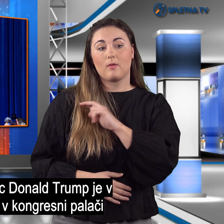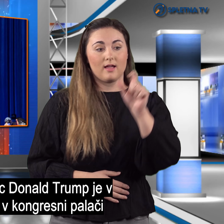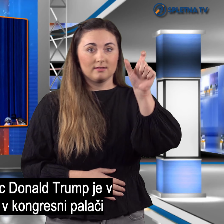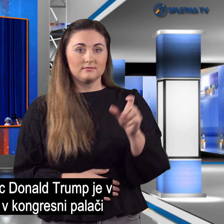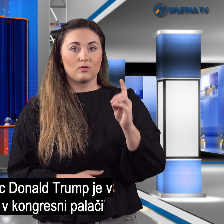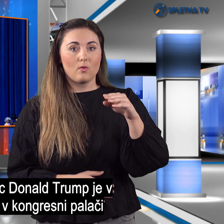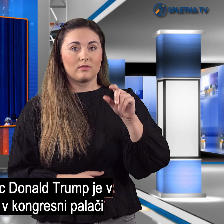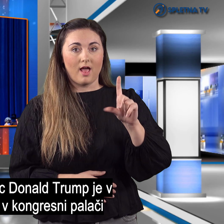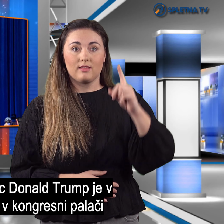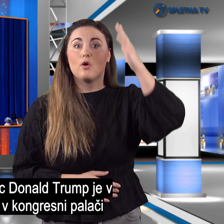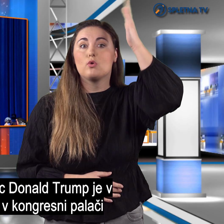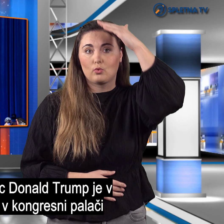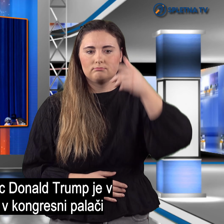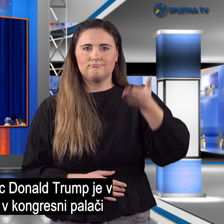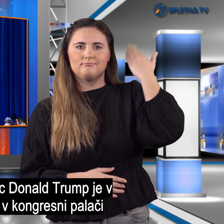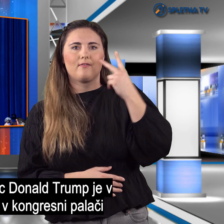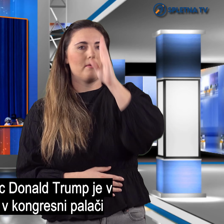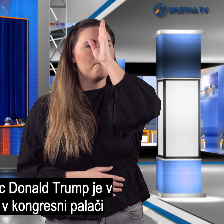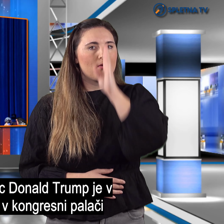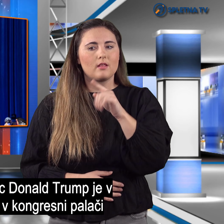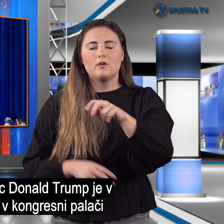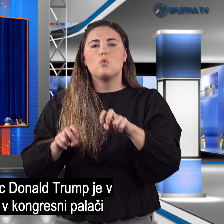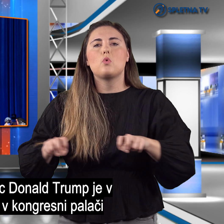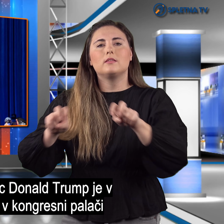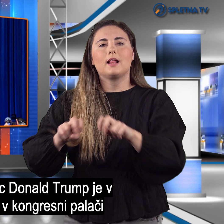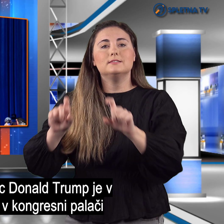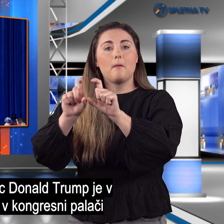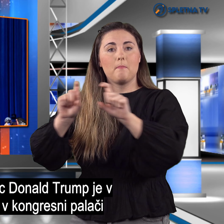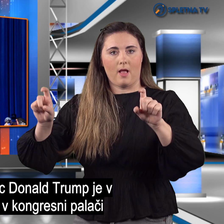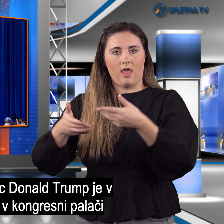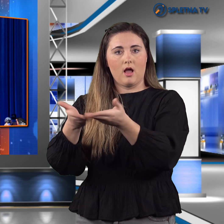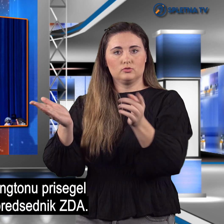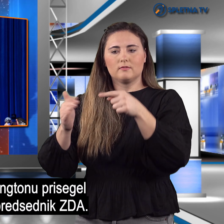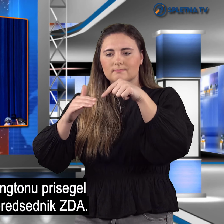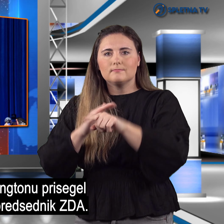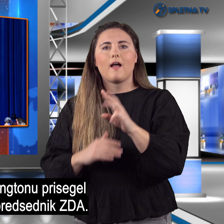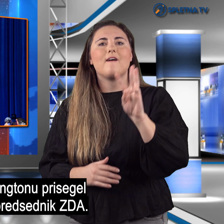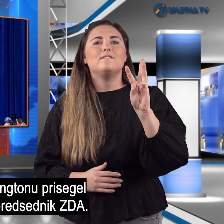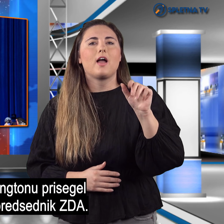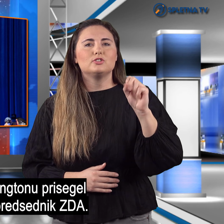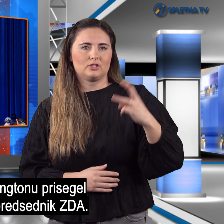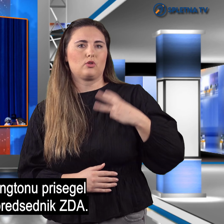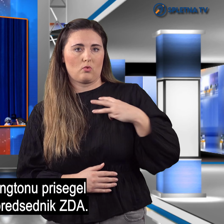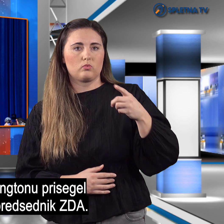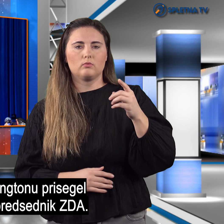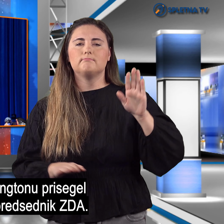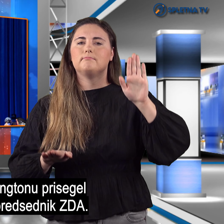Republikanec Donald Trump je v ponedeljek v kongresni palači v Washingtonu prisegel kot 47. predsednik